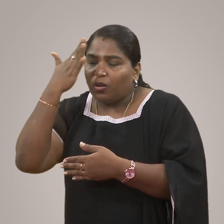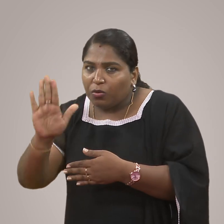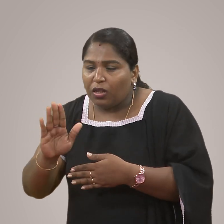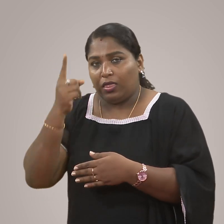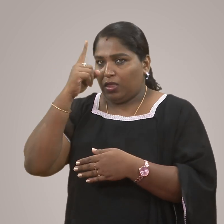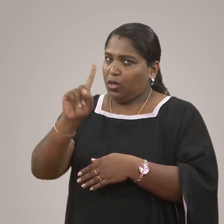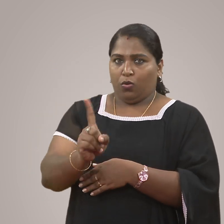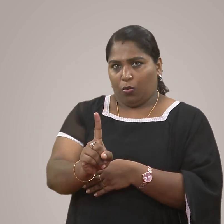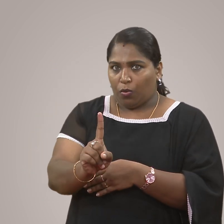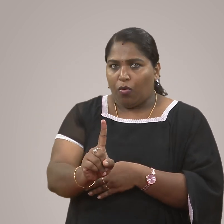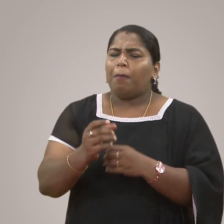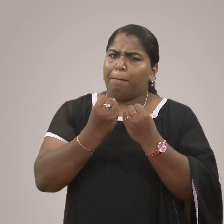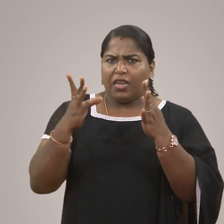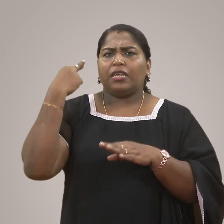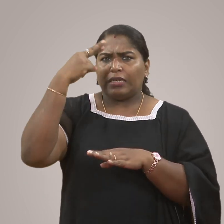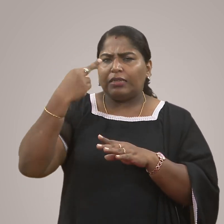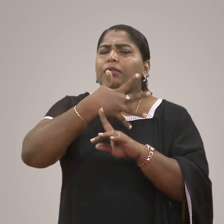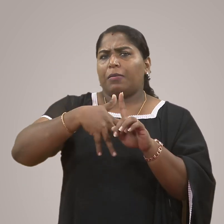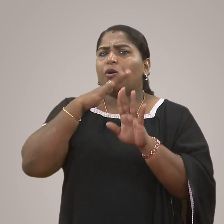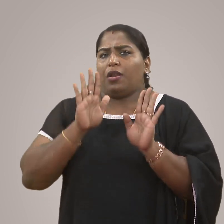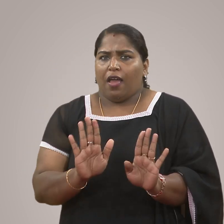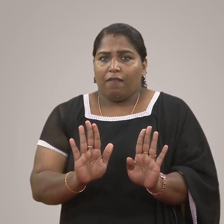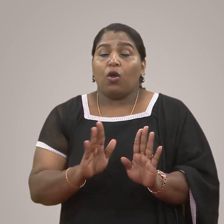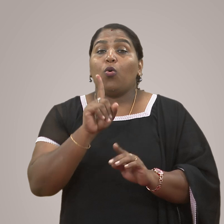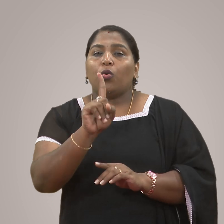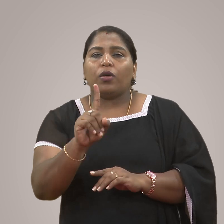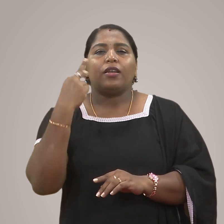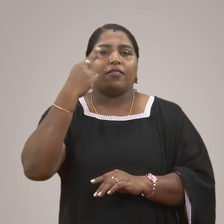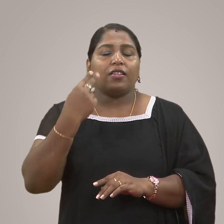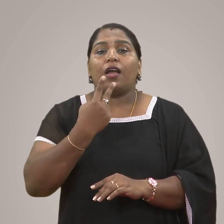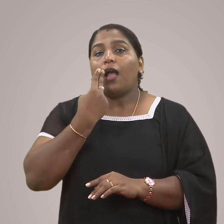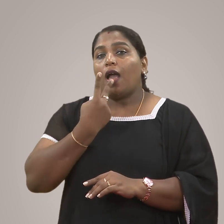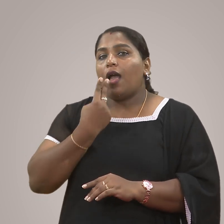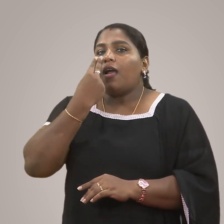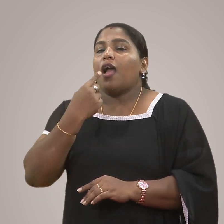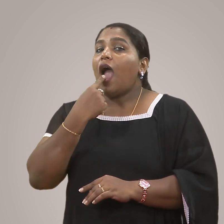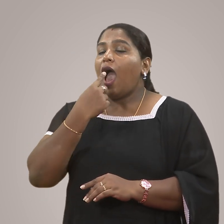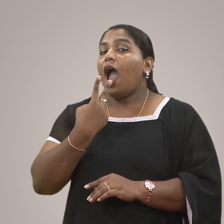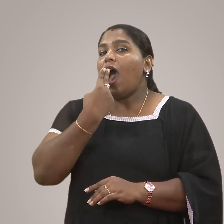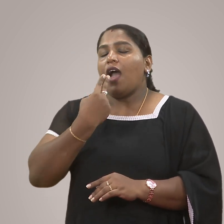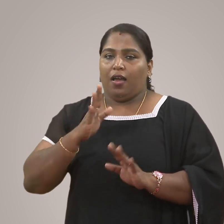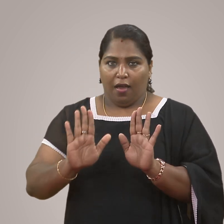നമ്മൾ വിചാരിക്കരുത്. അതിന് പല കാരണങ്ങൾ കാണും. അതിലൊന്ന് മുച്ചുണ്ടും മുറിയെണ്ണാക്കുമാണ്.